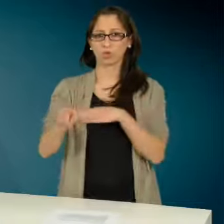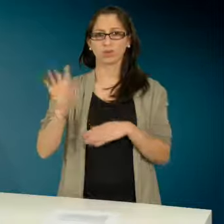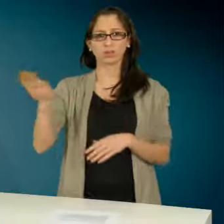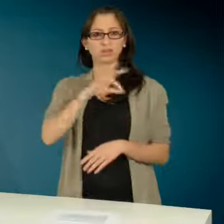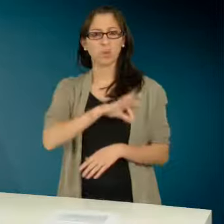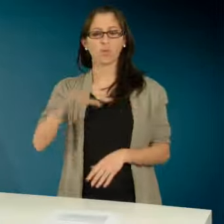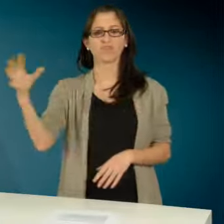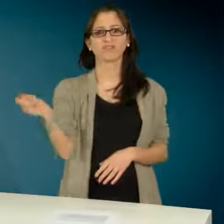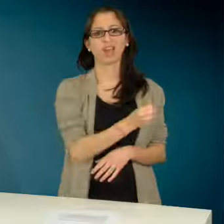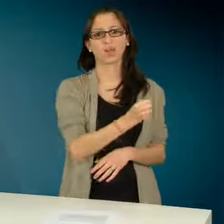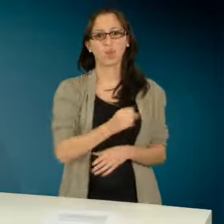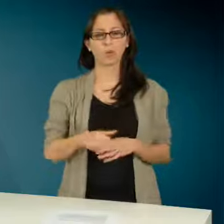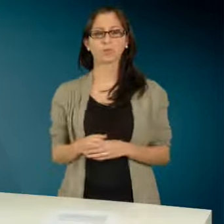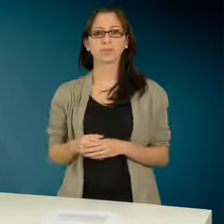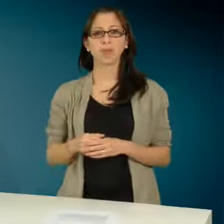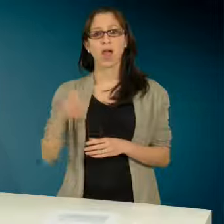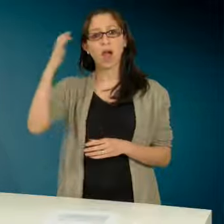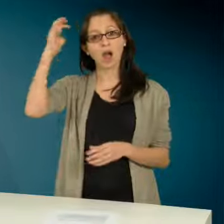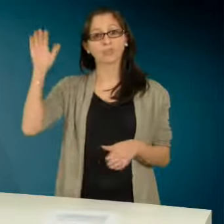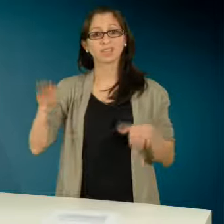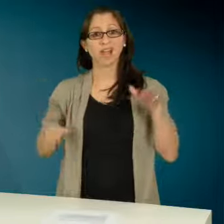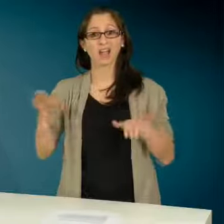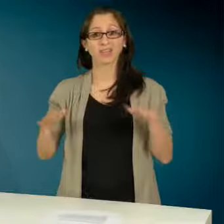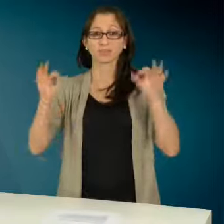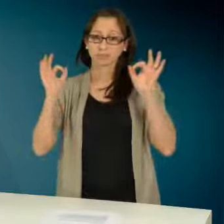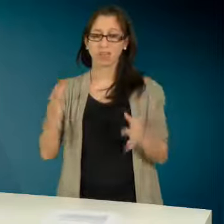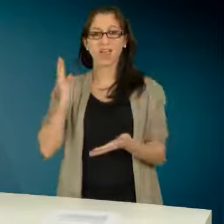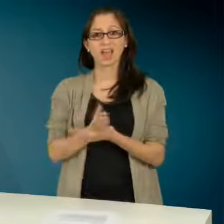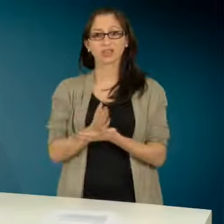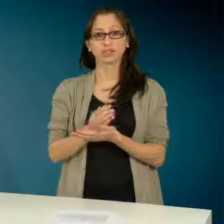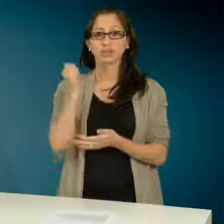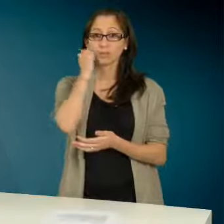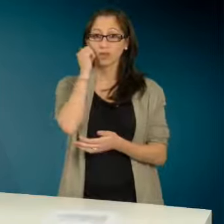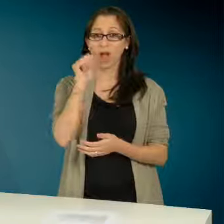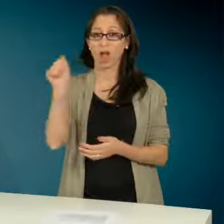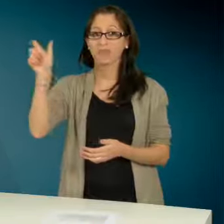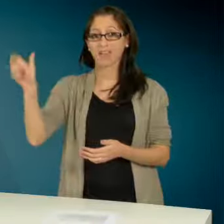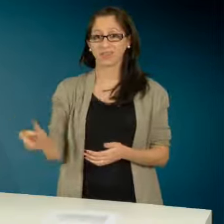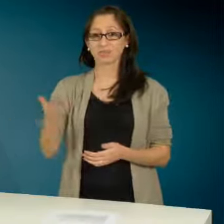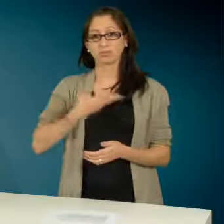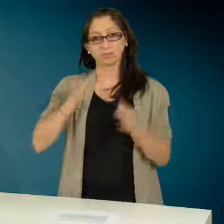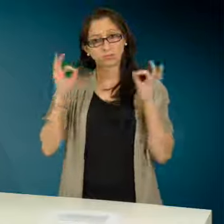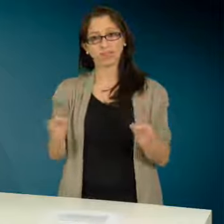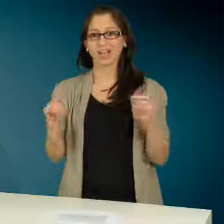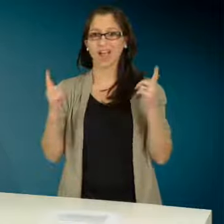gekommen, weil man ihr den Sohn weggenommen habe. Das Amtsgericht hatte entschieden, der Mutter das Sorgerecht zu